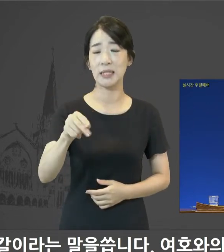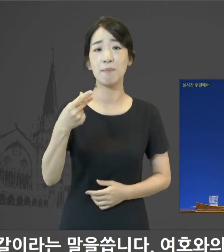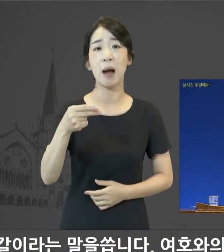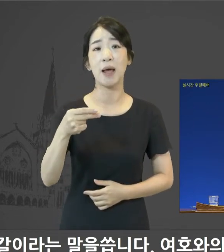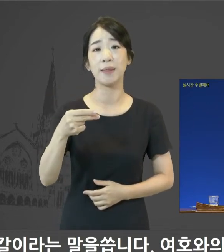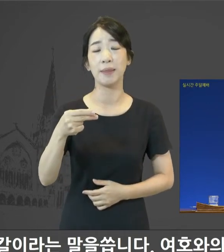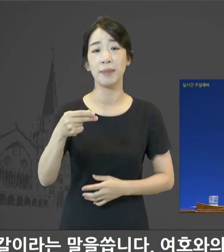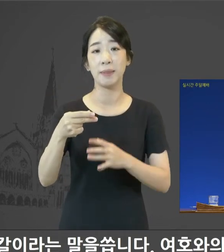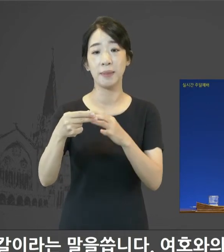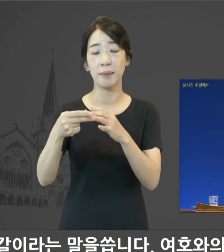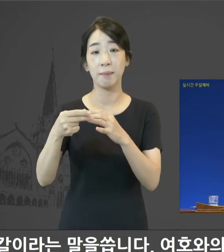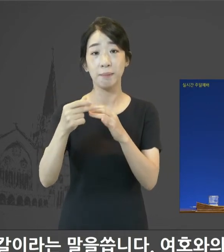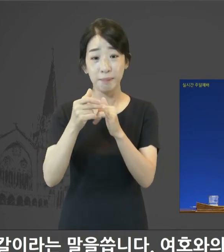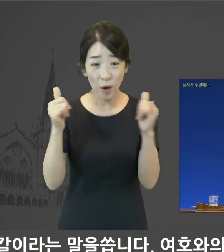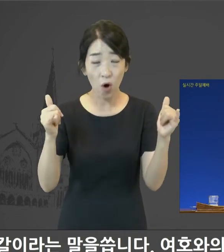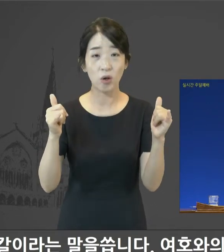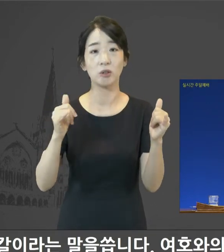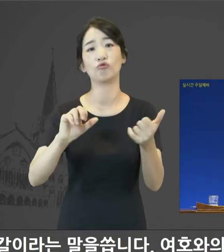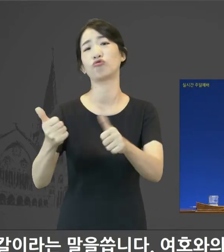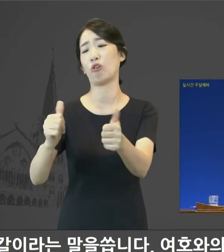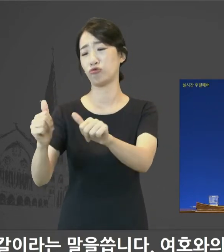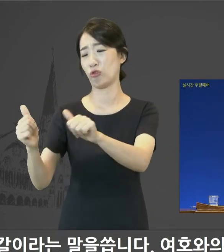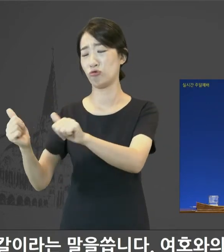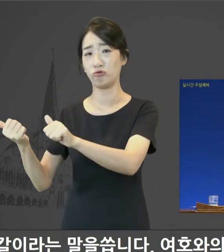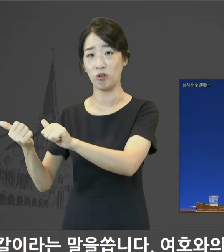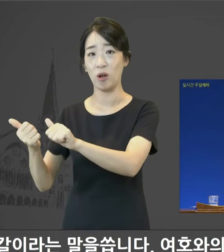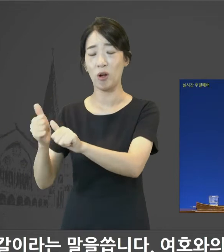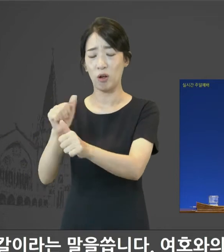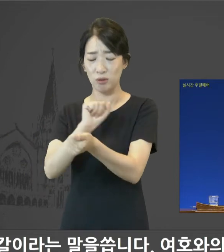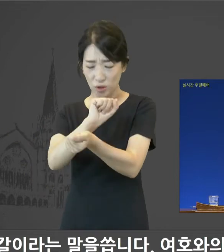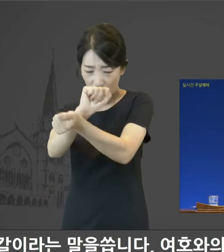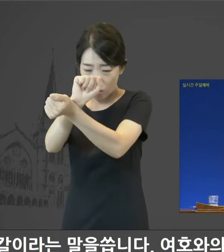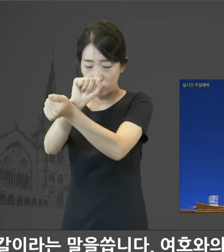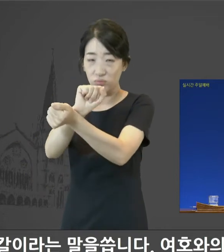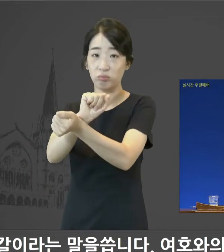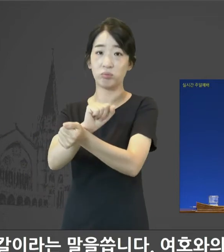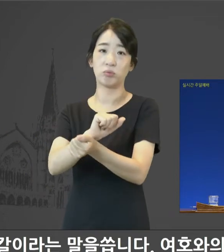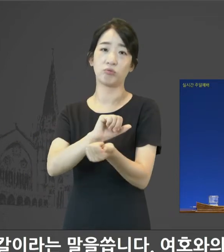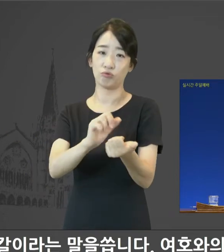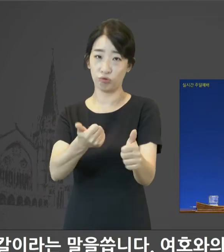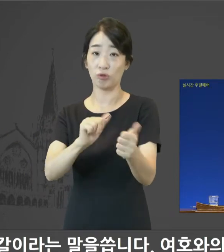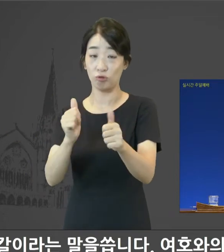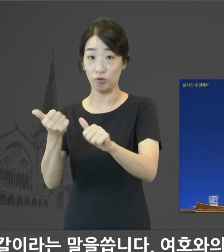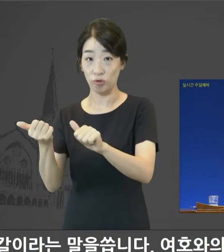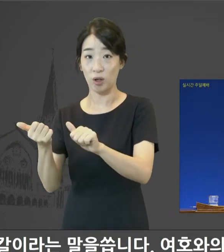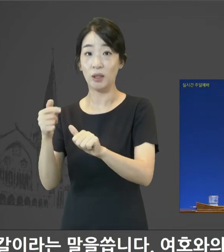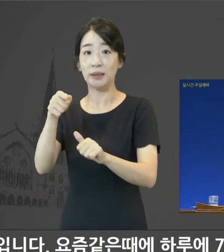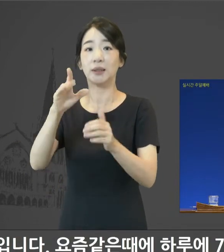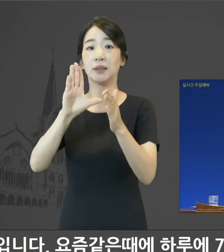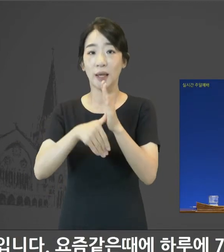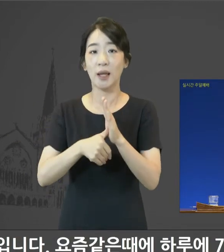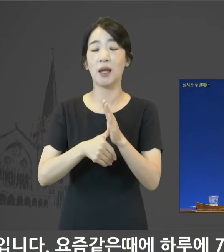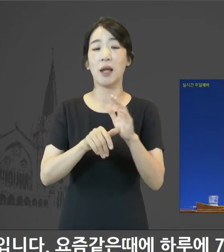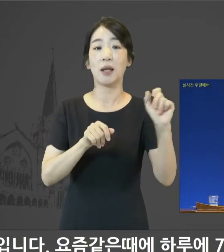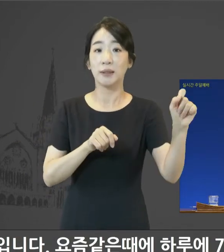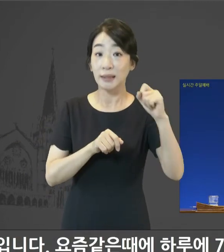보니까 끔찍했습니다. 그래서 하나님 앞에 진짜 회개하는 거예요. 진짜 회개하는